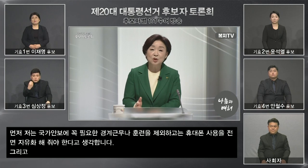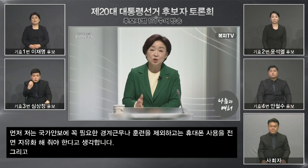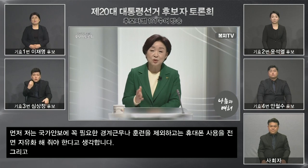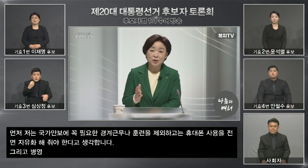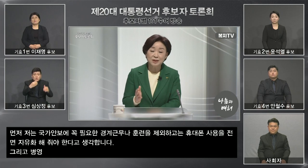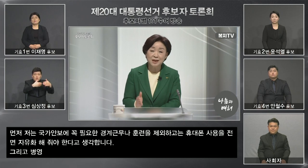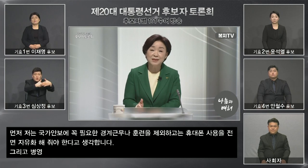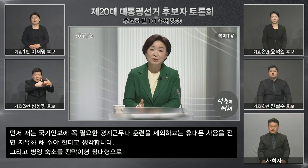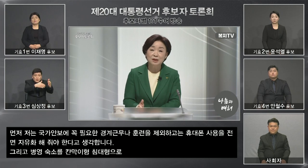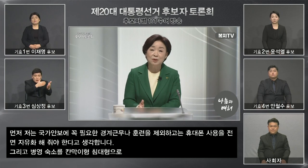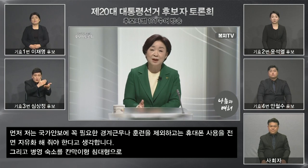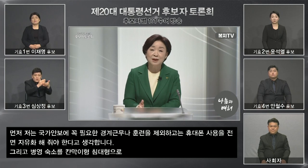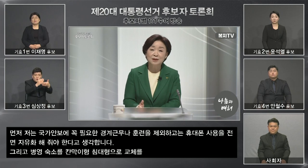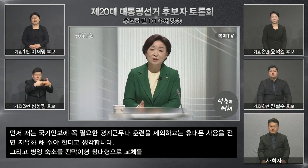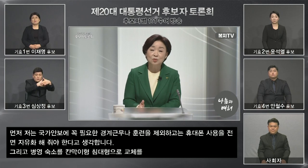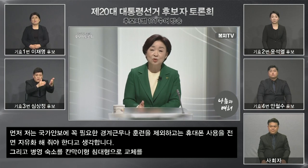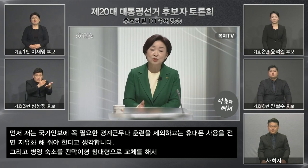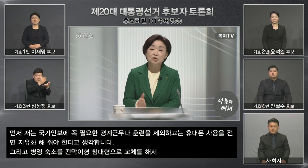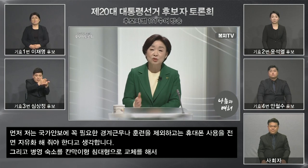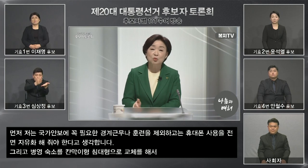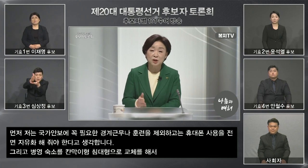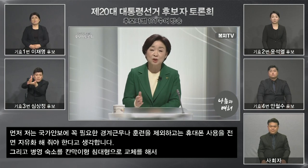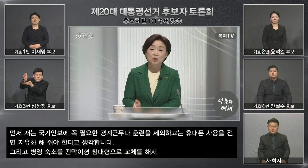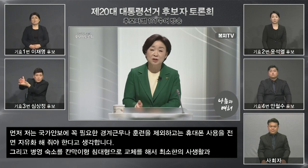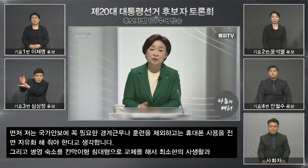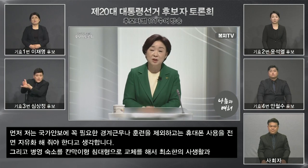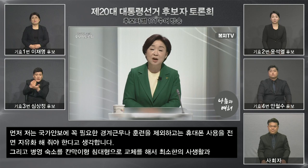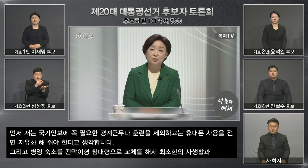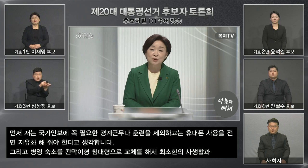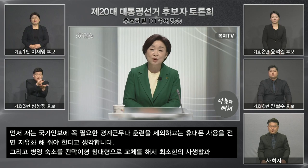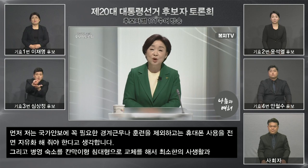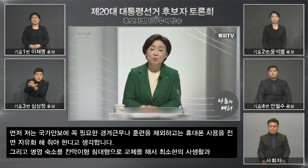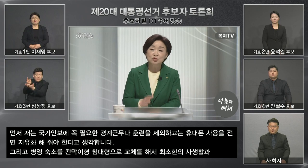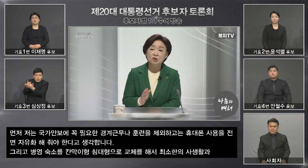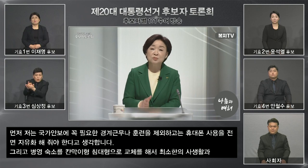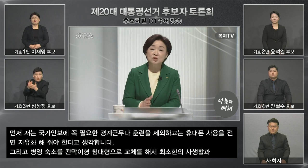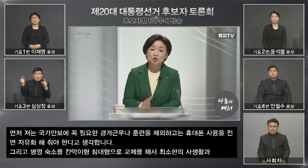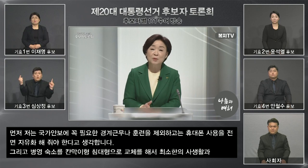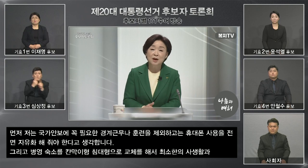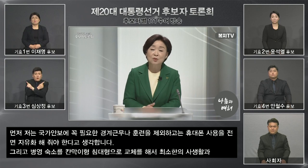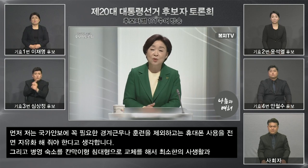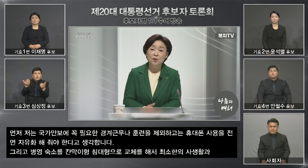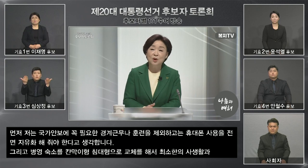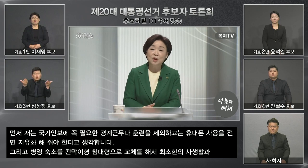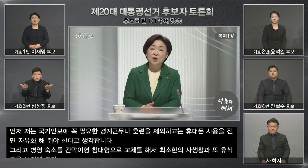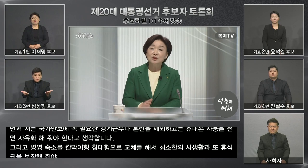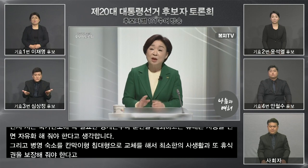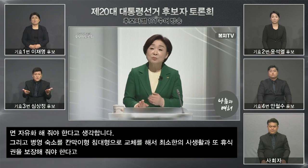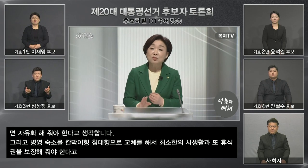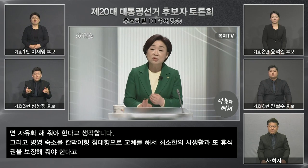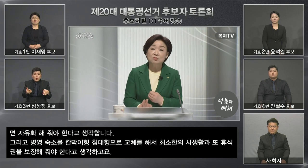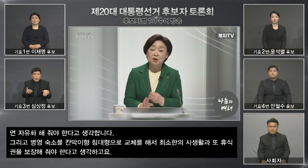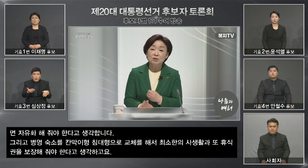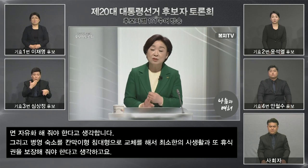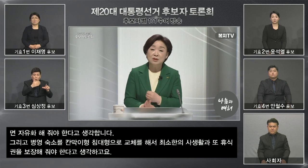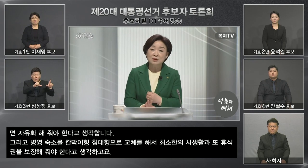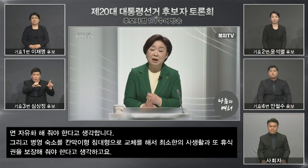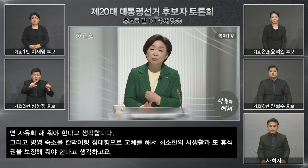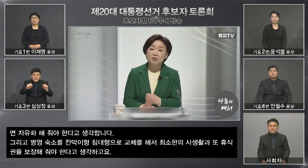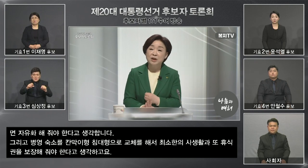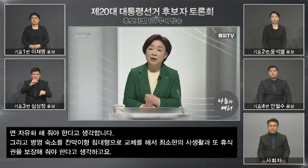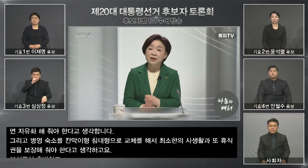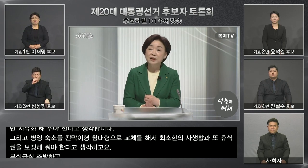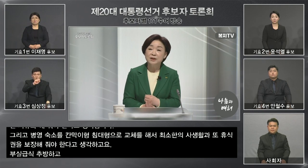해서 최소한의 사생활과 또 휴식권을 보장해줘야 된다고 생각하고요. 부실급식 추방하고 장병들과